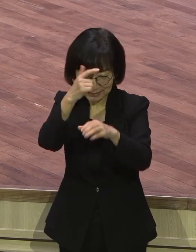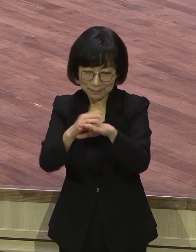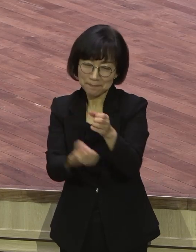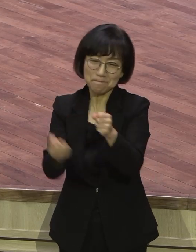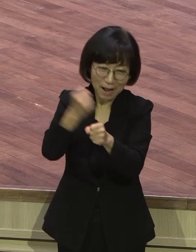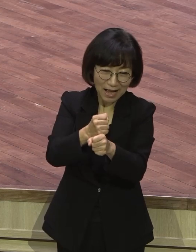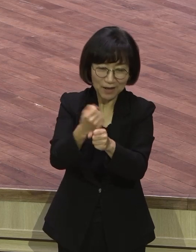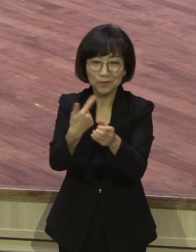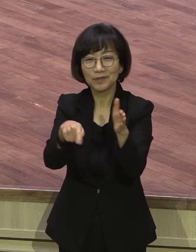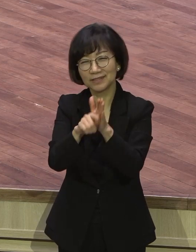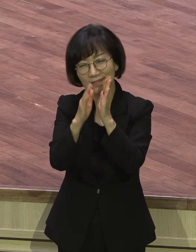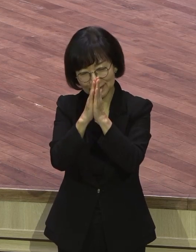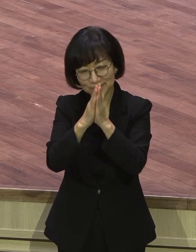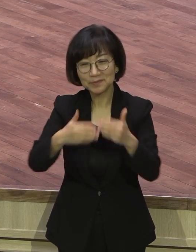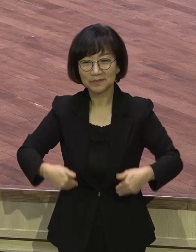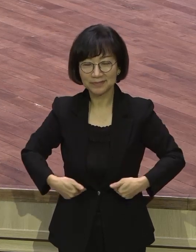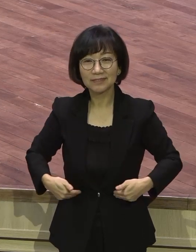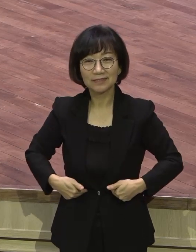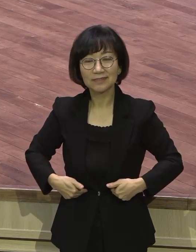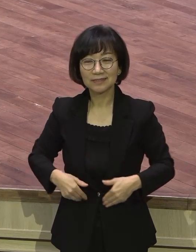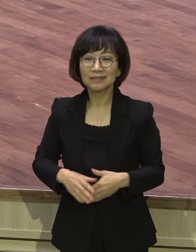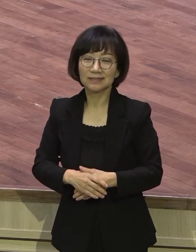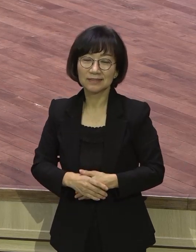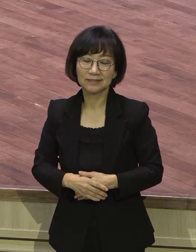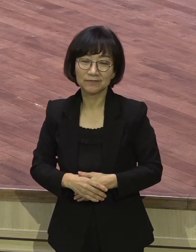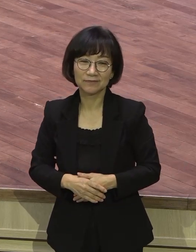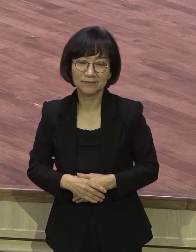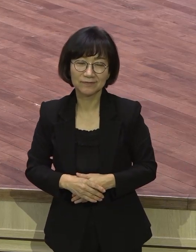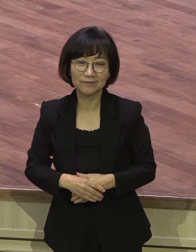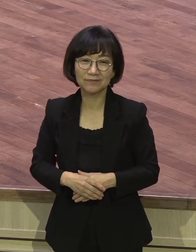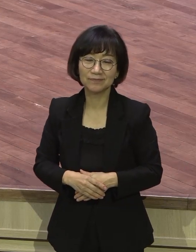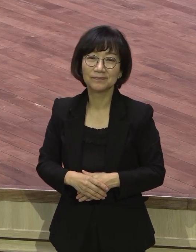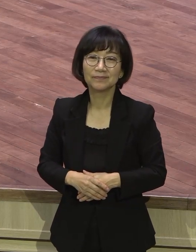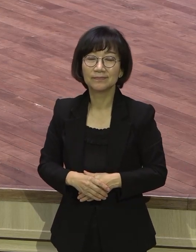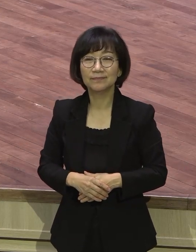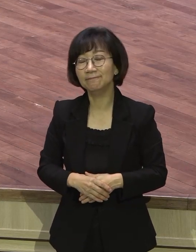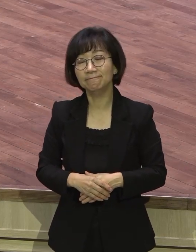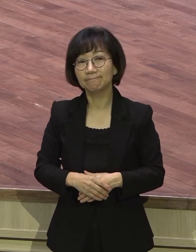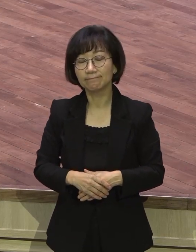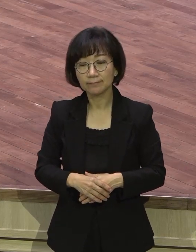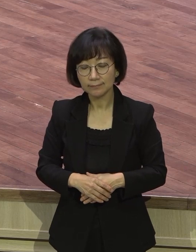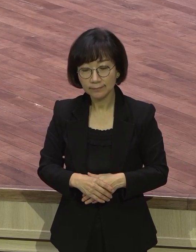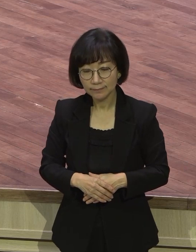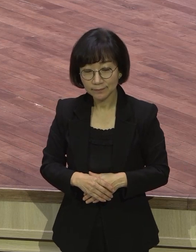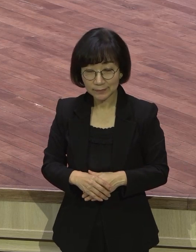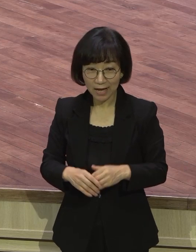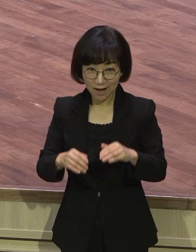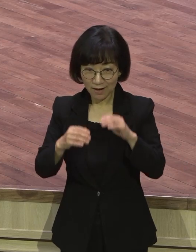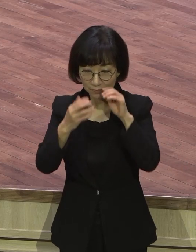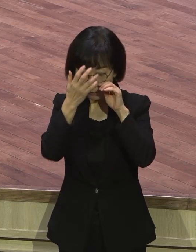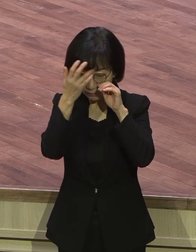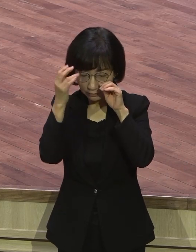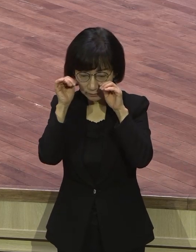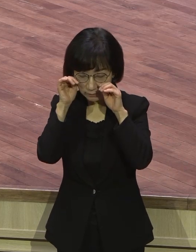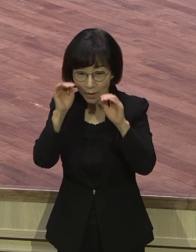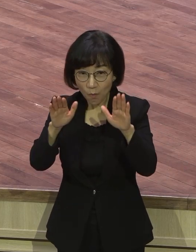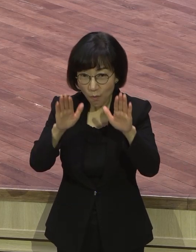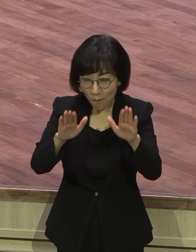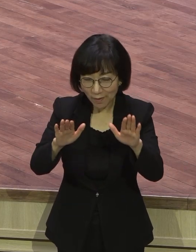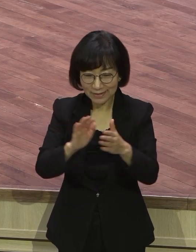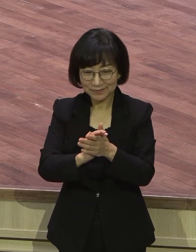기도해야 됩니다. 그리고 이번 이 시간표를 통해서 여러분 가정들, 가족